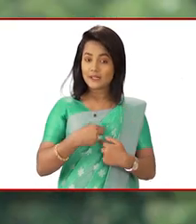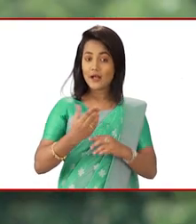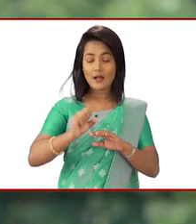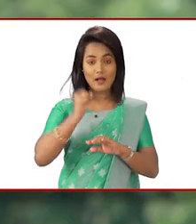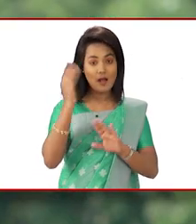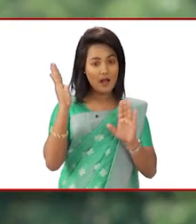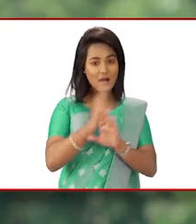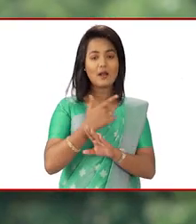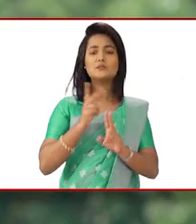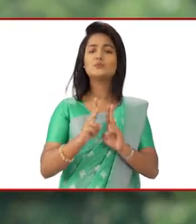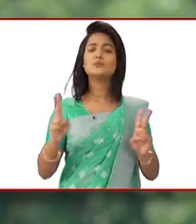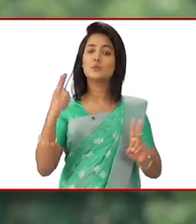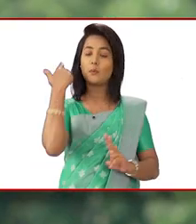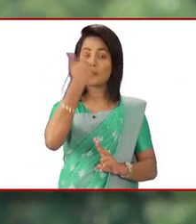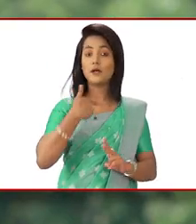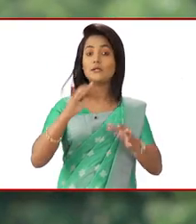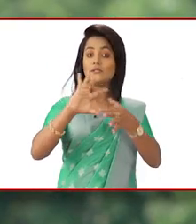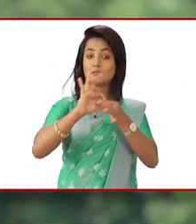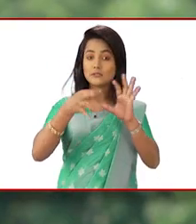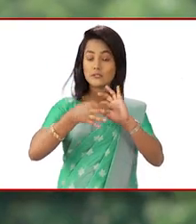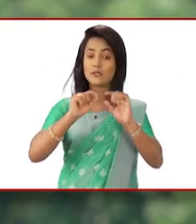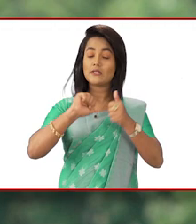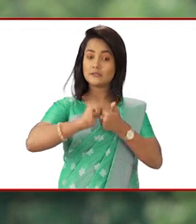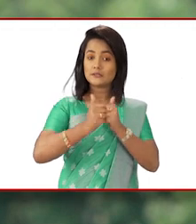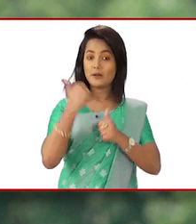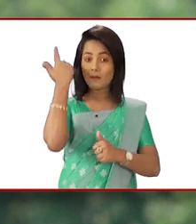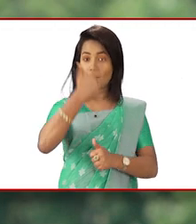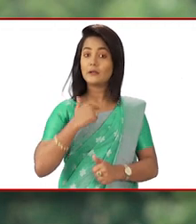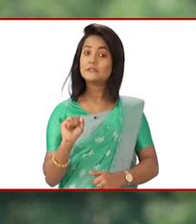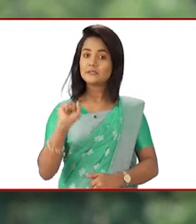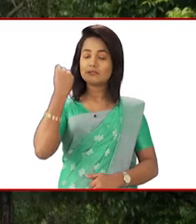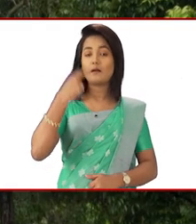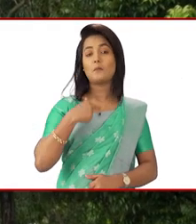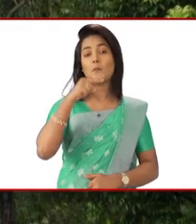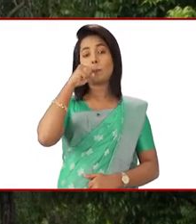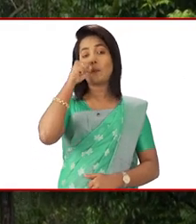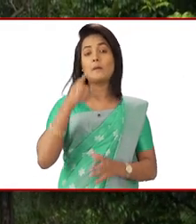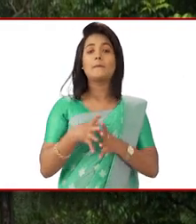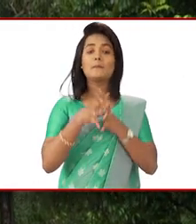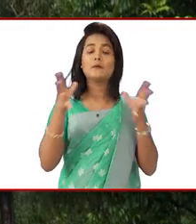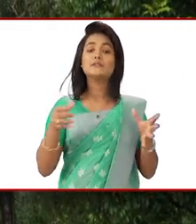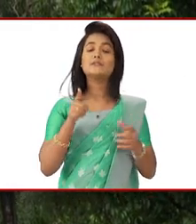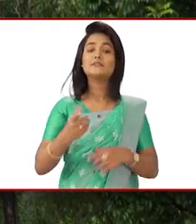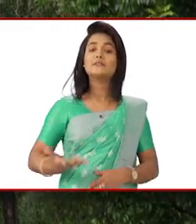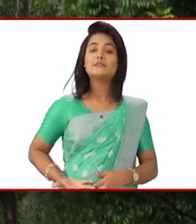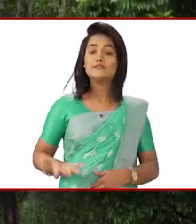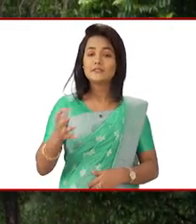ছিল, যখন সে একজন অলিম্পিয়ান অ্যাথলেট হয়ে ওঠে তখন নিশ্চয়ই অনেক গর্বে থাকি, কারণ তিনি